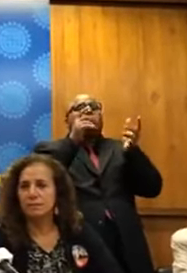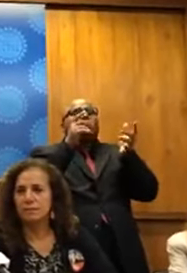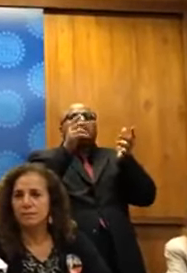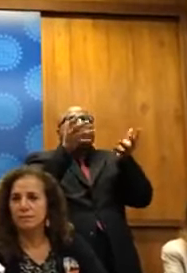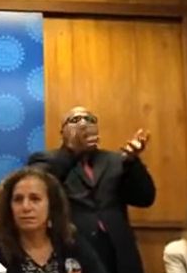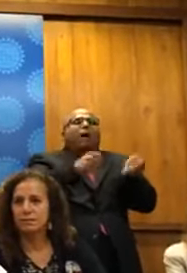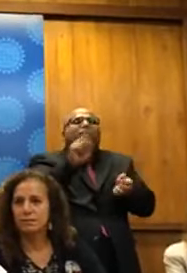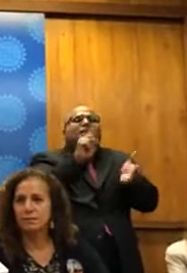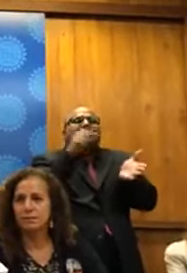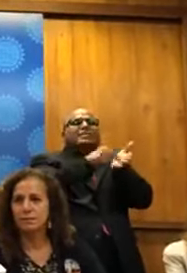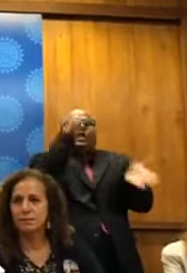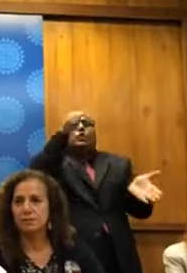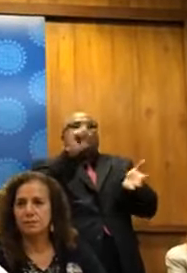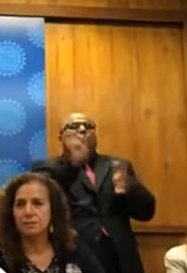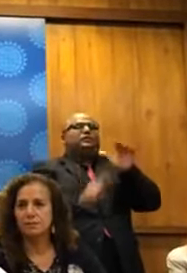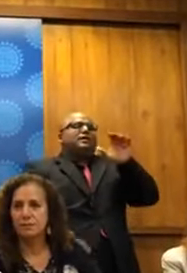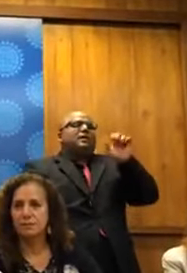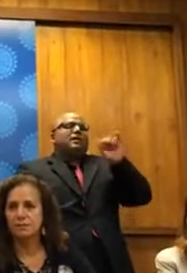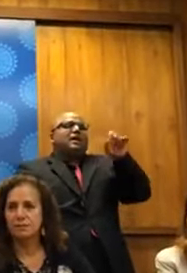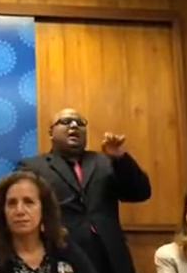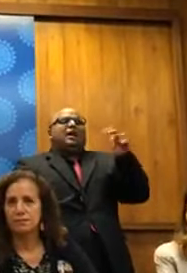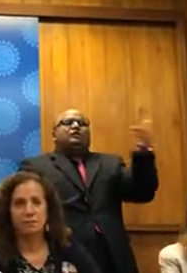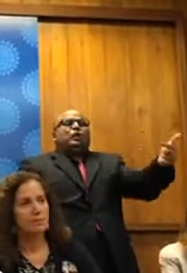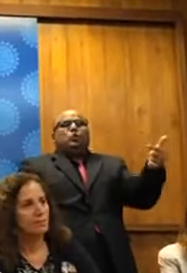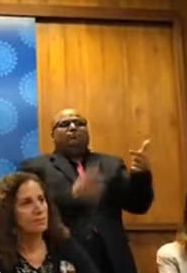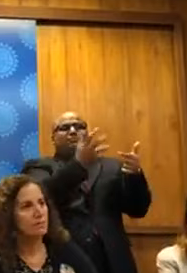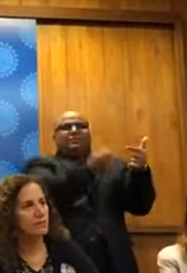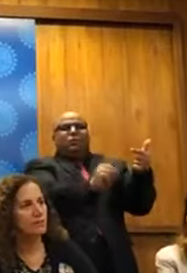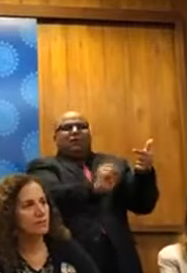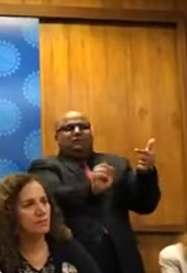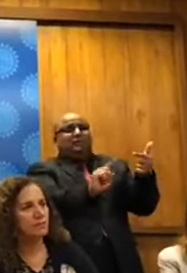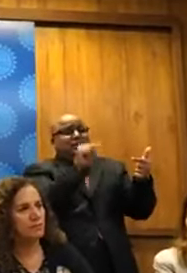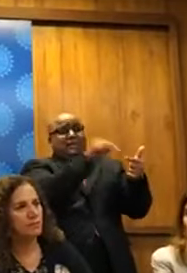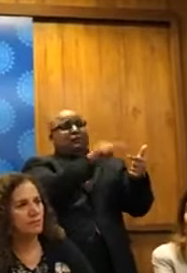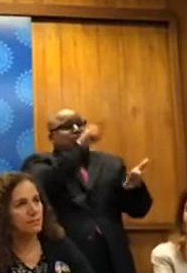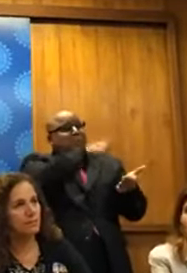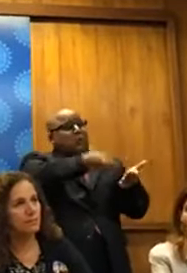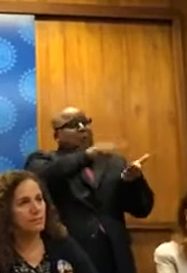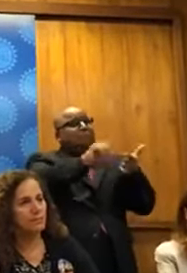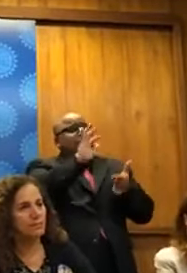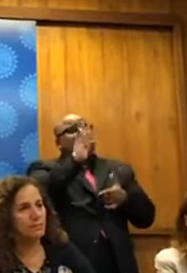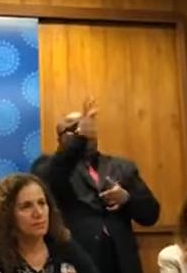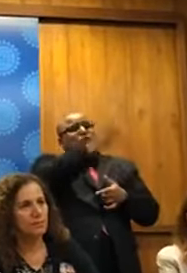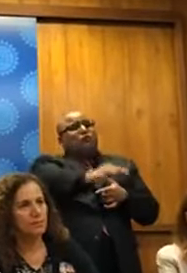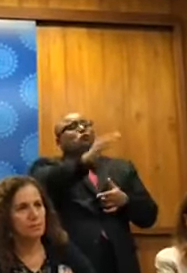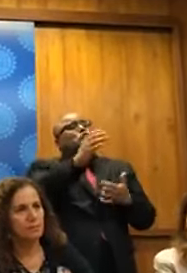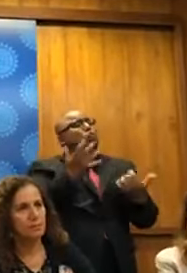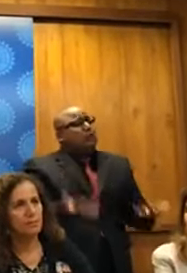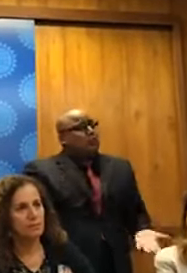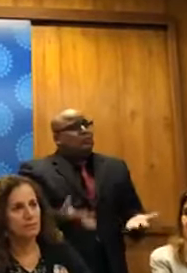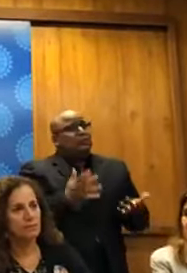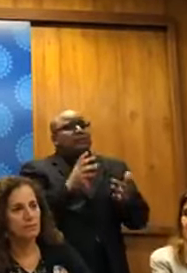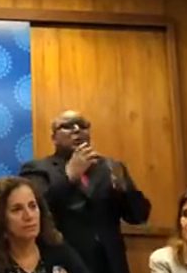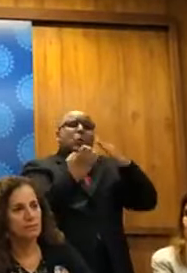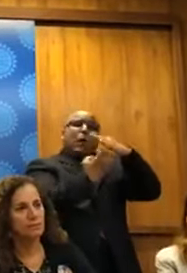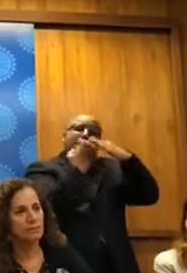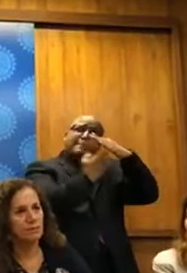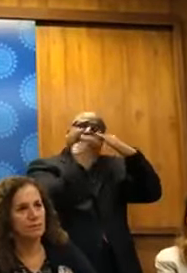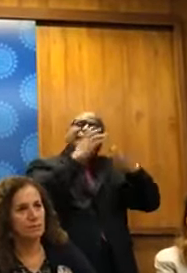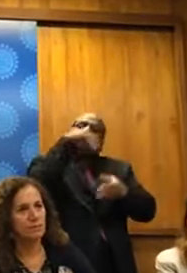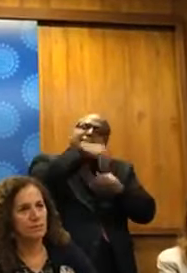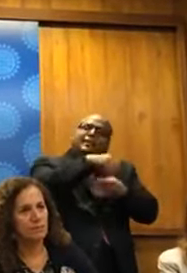grossas para o dinheiro de caixa 2 entrando nos cofres dessas empresas de tsunami cibernético, como eu